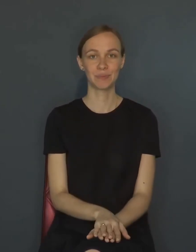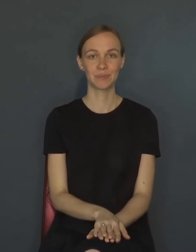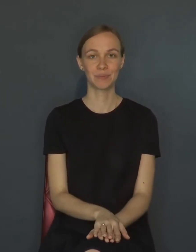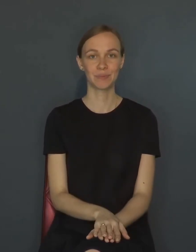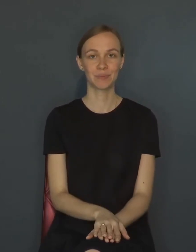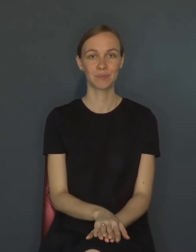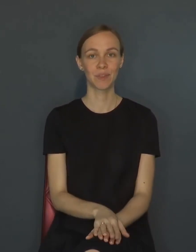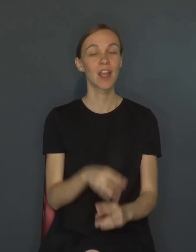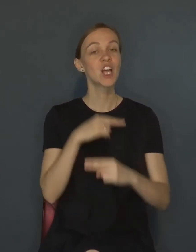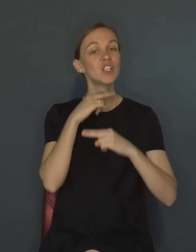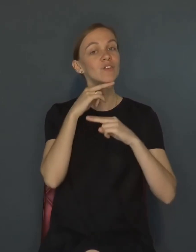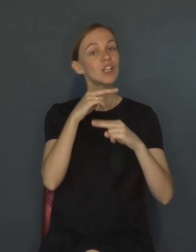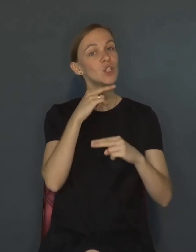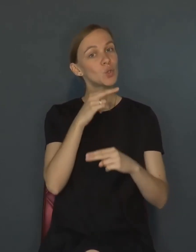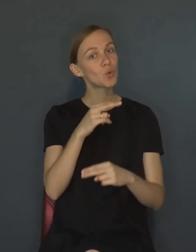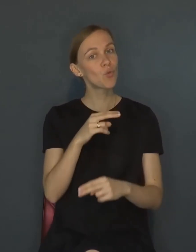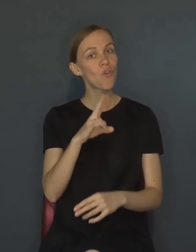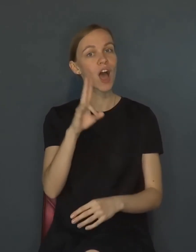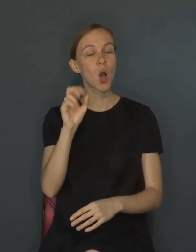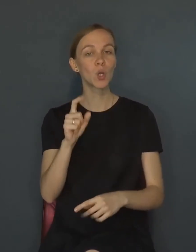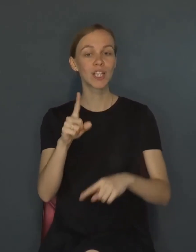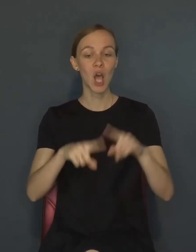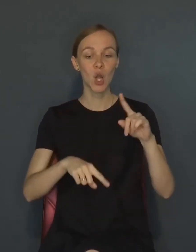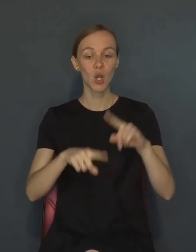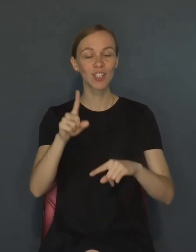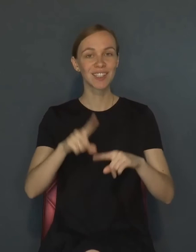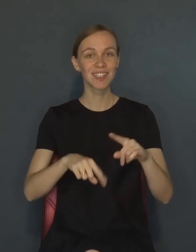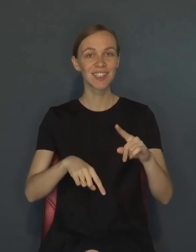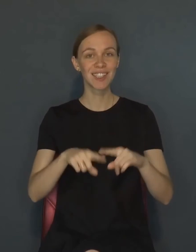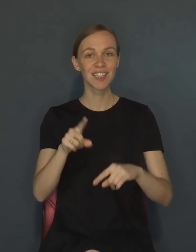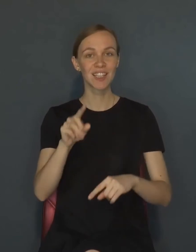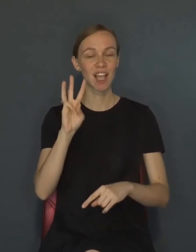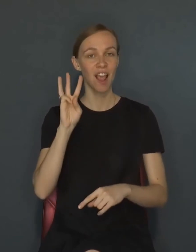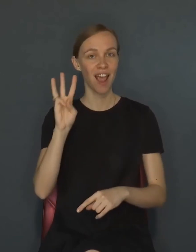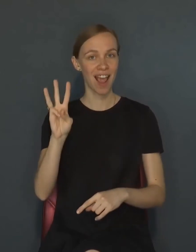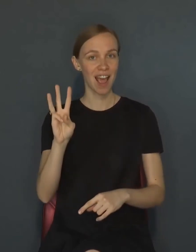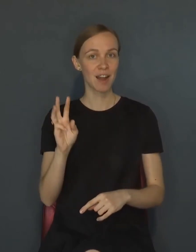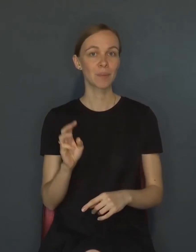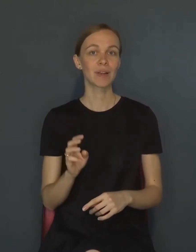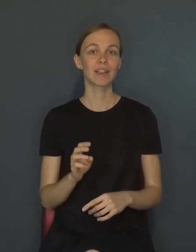Зверніть увагу на родинний герб князів Любомирських – Шренява.